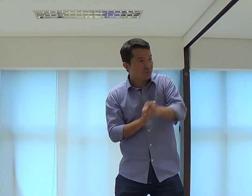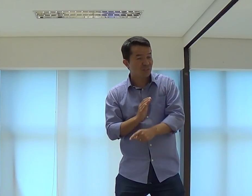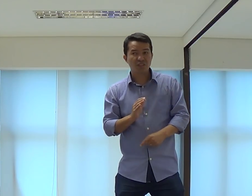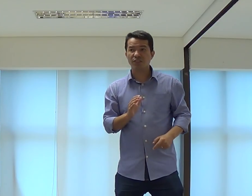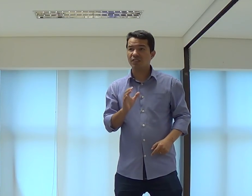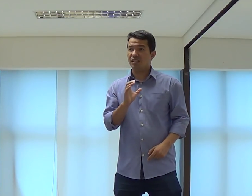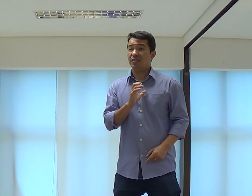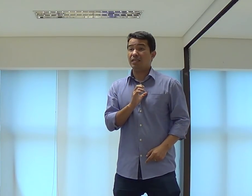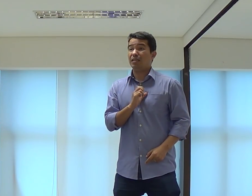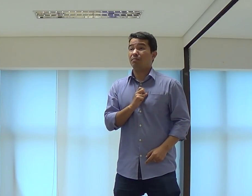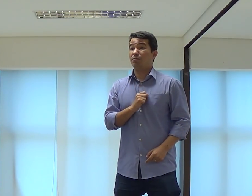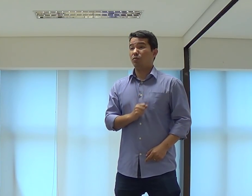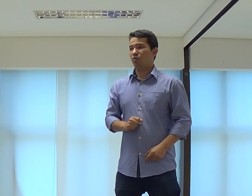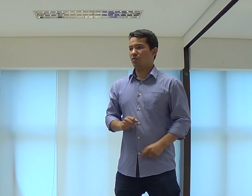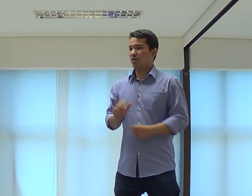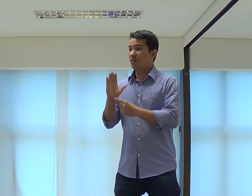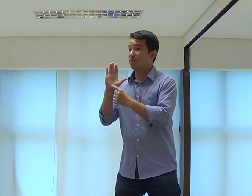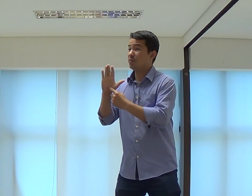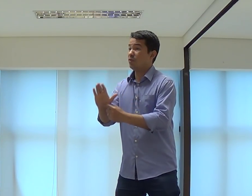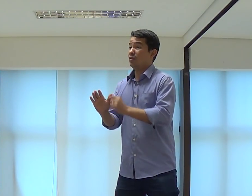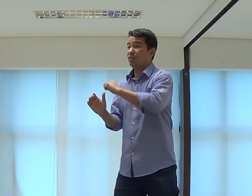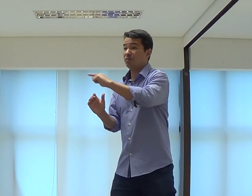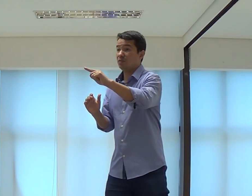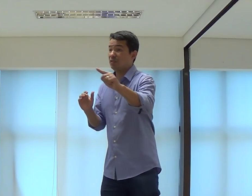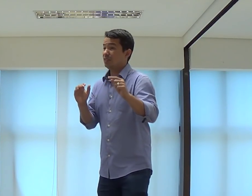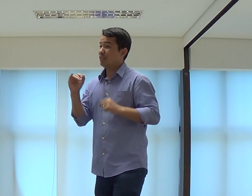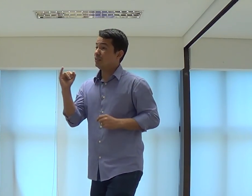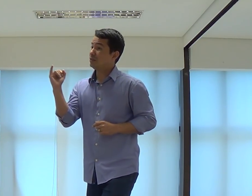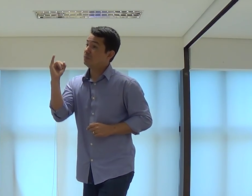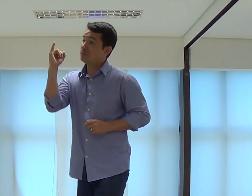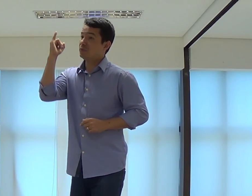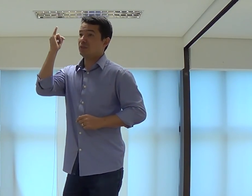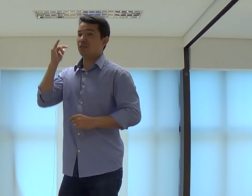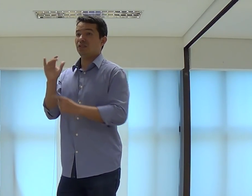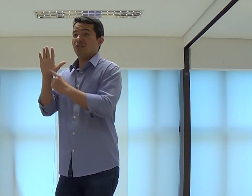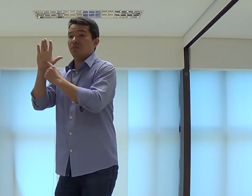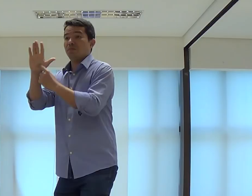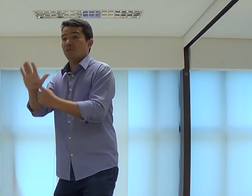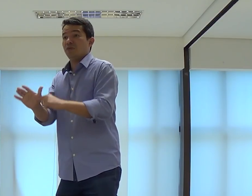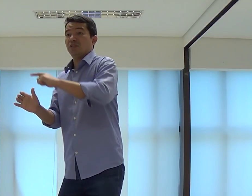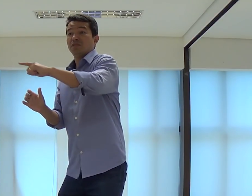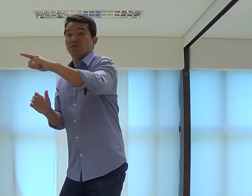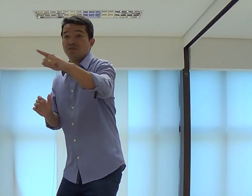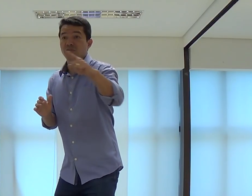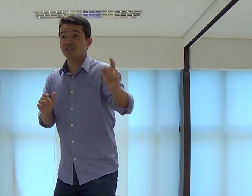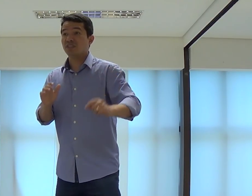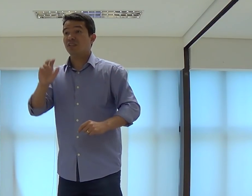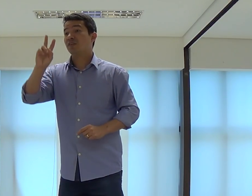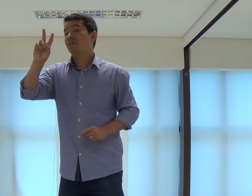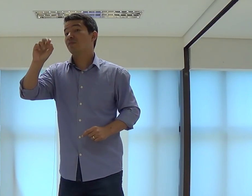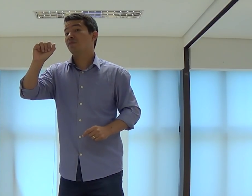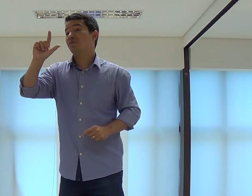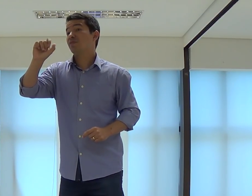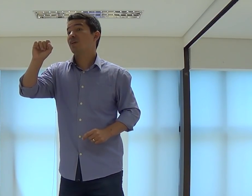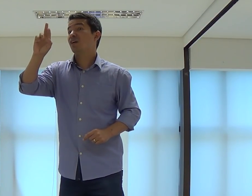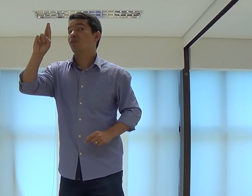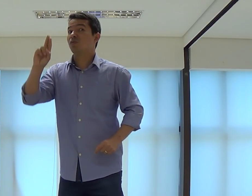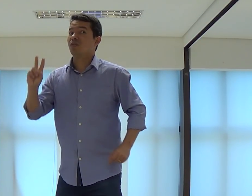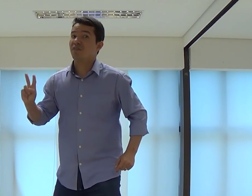queria mostrar que ele ama vocês. Mostrar que vocês são importantes. Mostrar